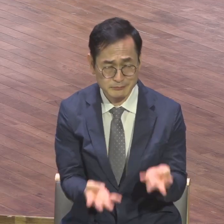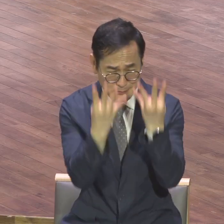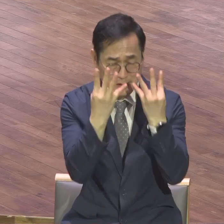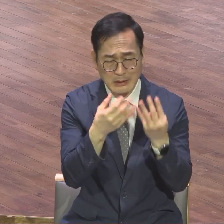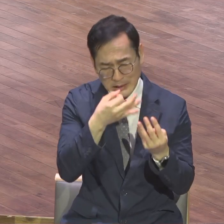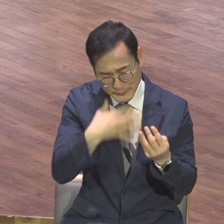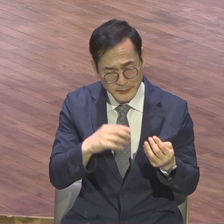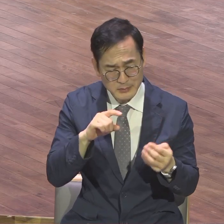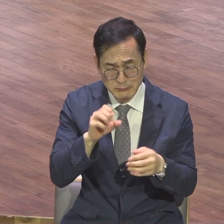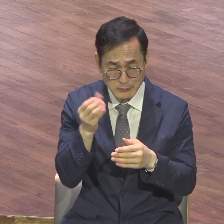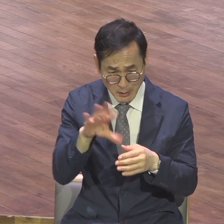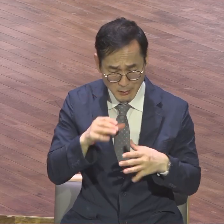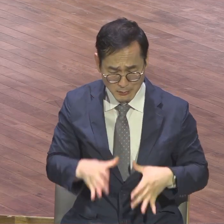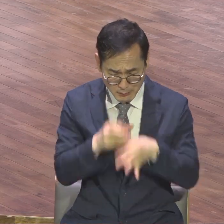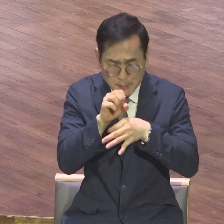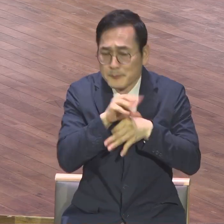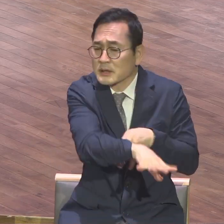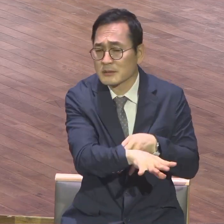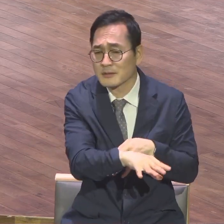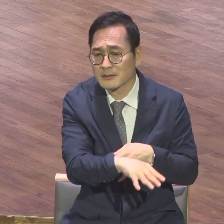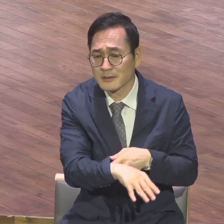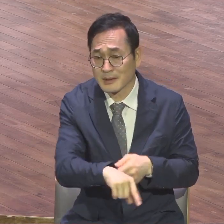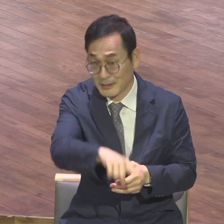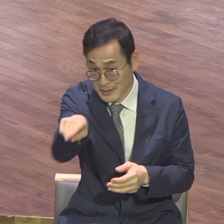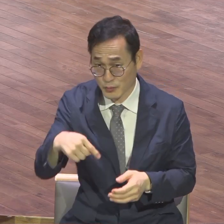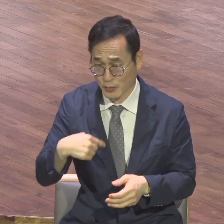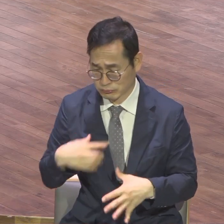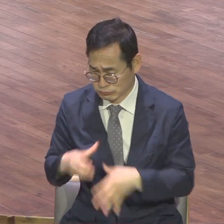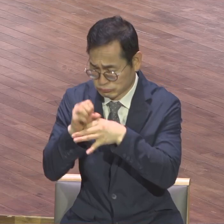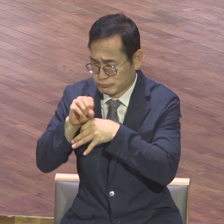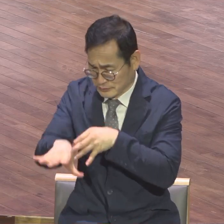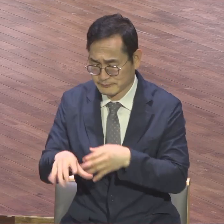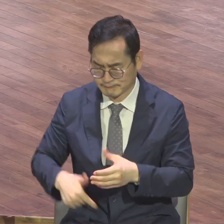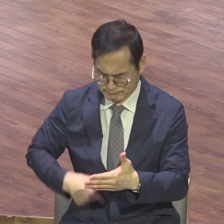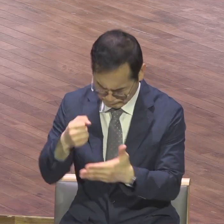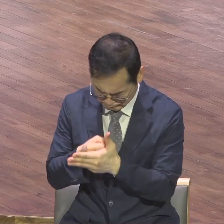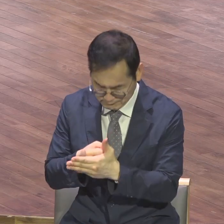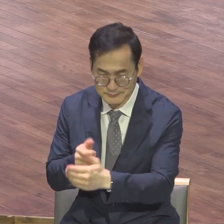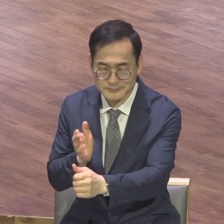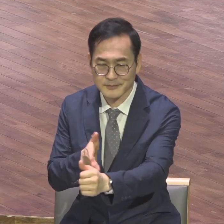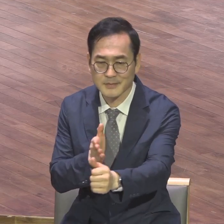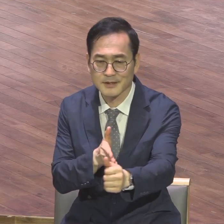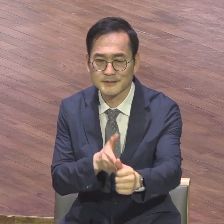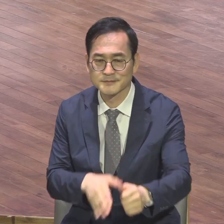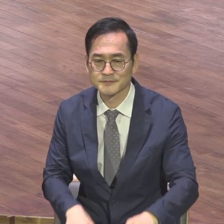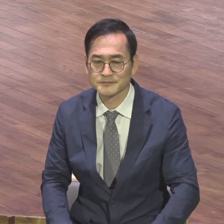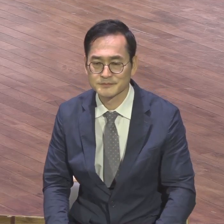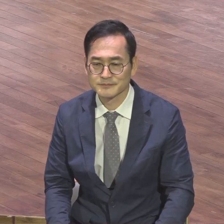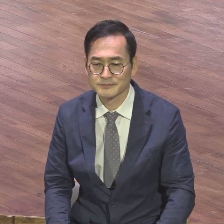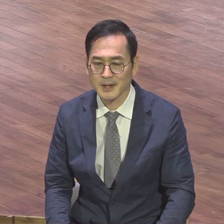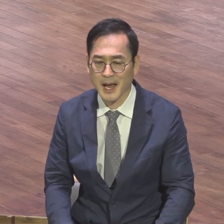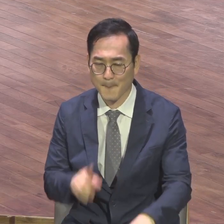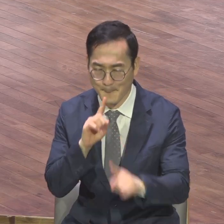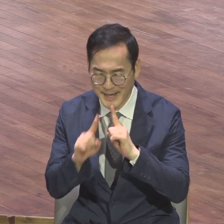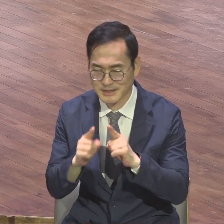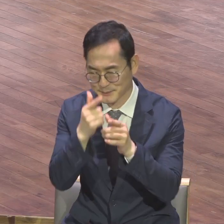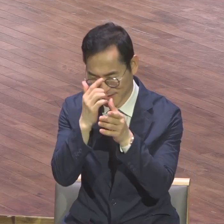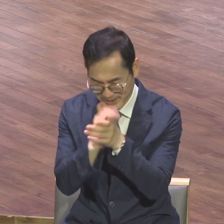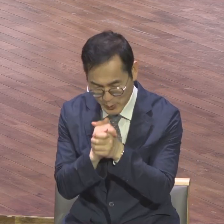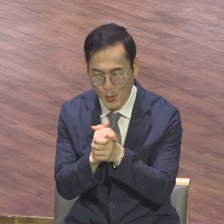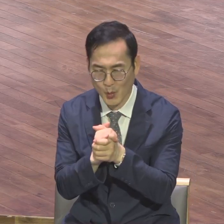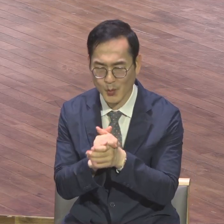세워. 나도 내 속에 빛의 망대를 세우겠다. 여기 속에는 말씀의 망대 기도의 망대가 다